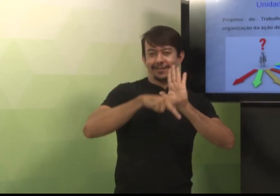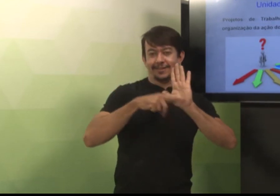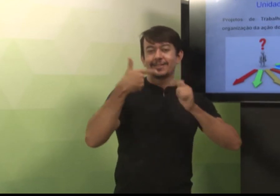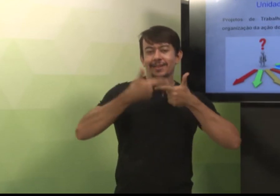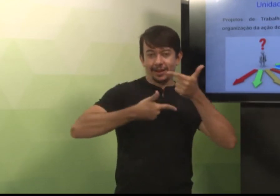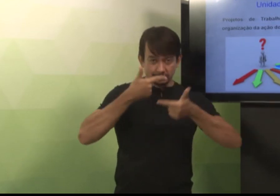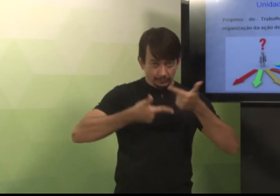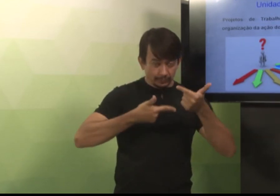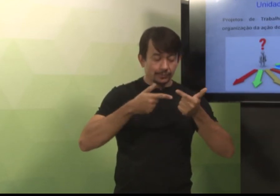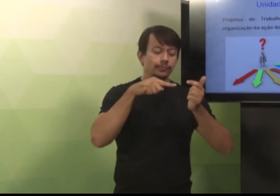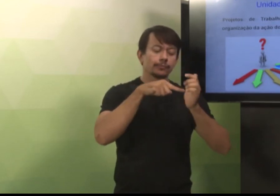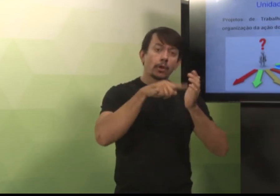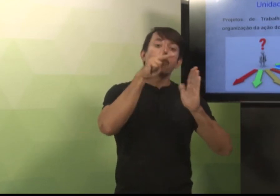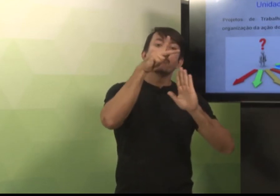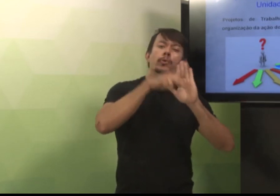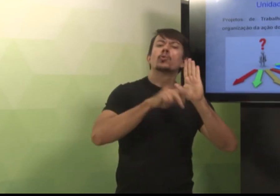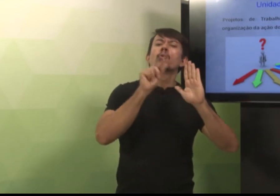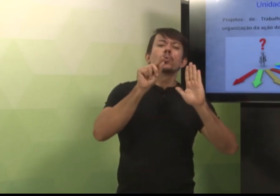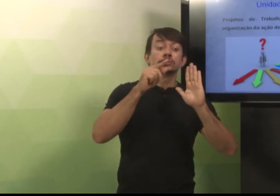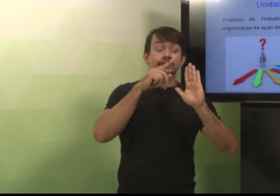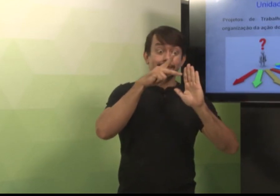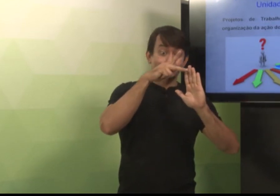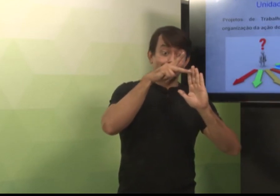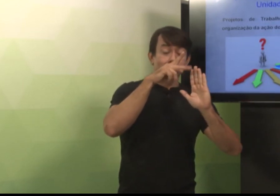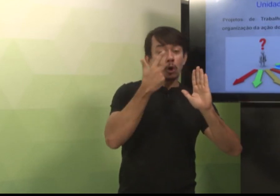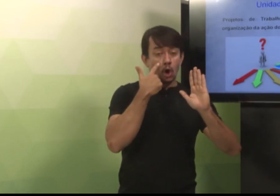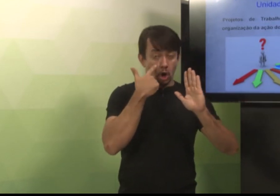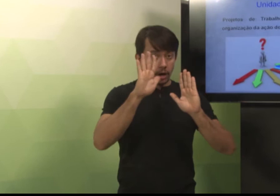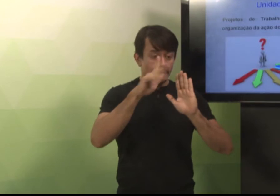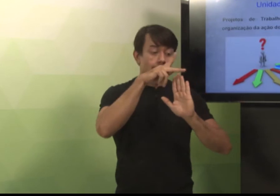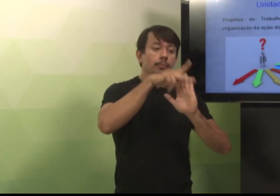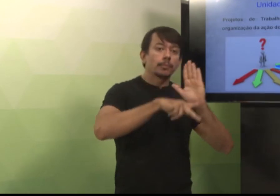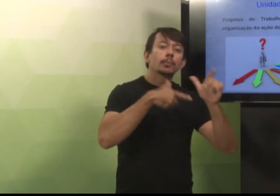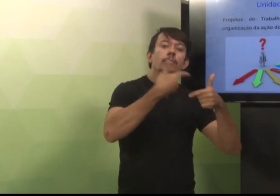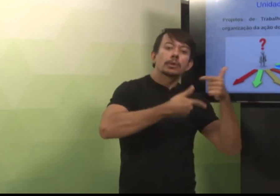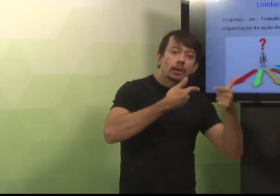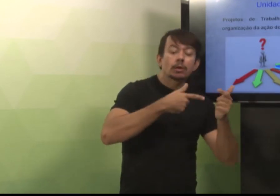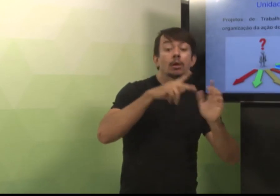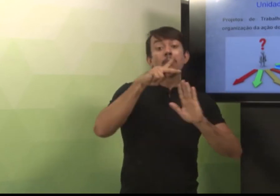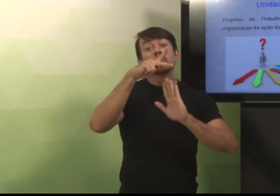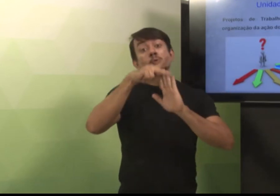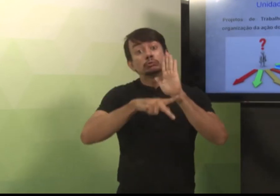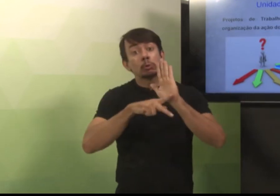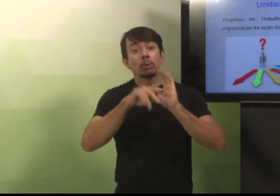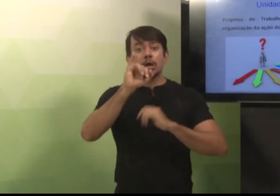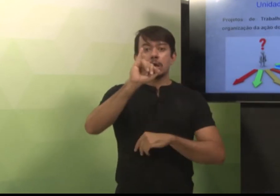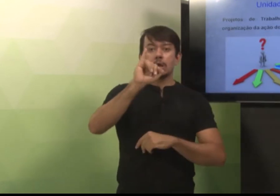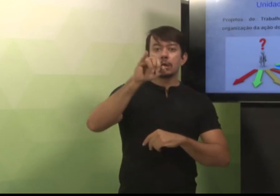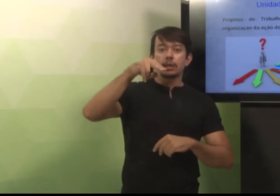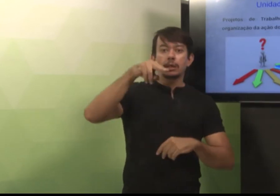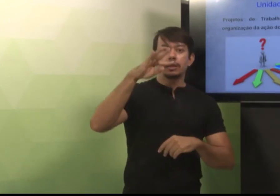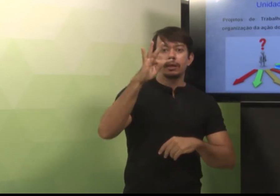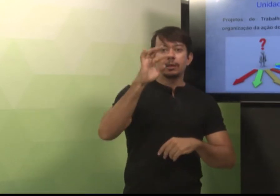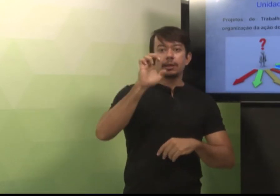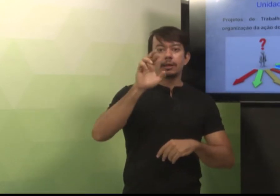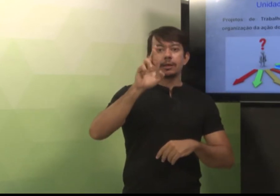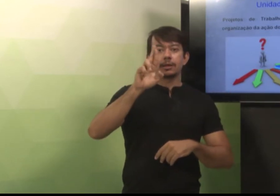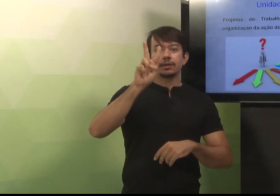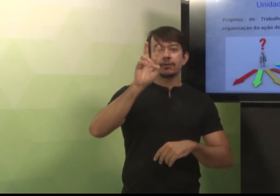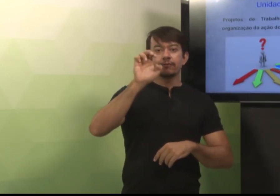projeto de trabalho. O que é um projeto de trabalho? Vejam, temos o projeto de trabalho e o projeto de